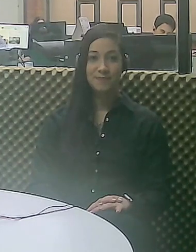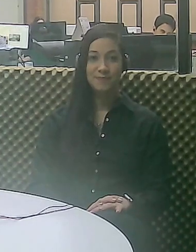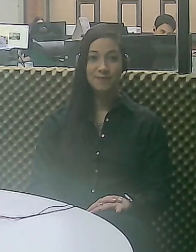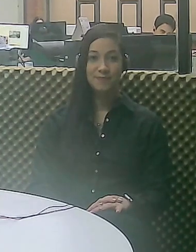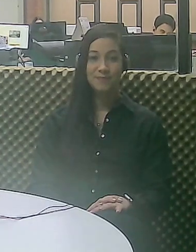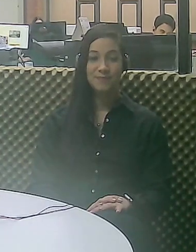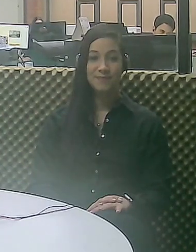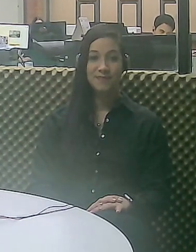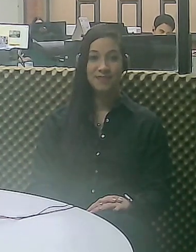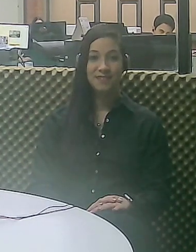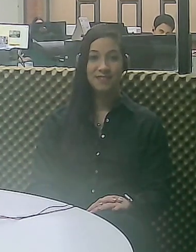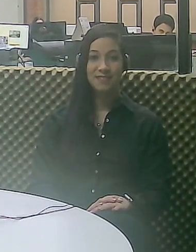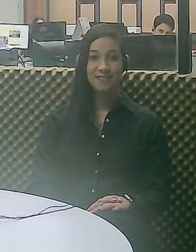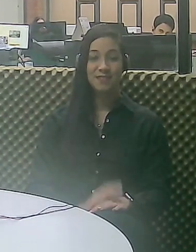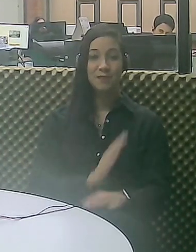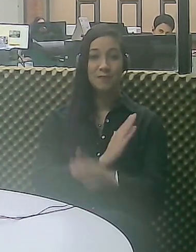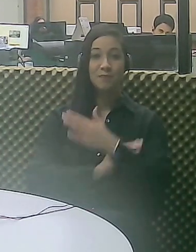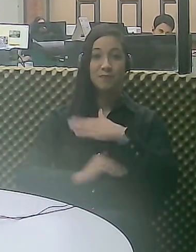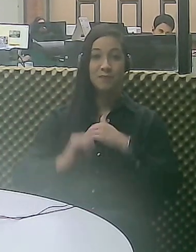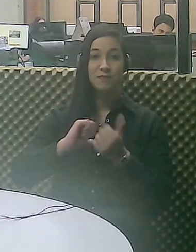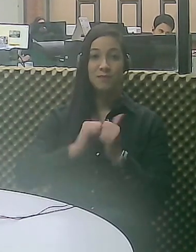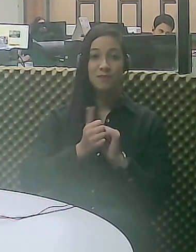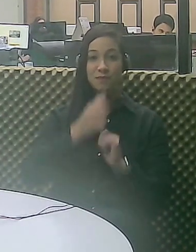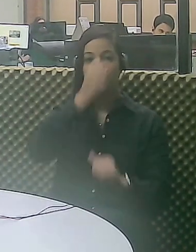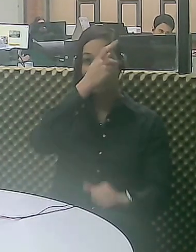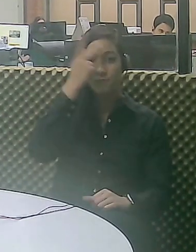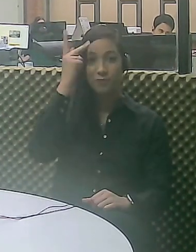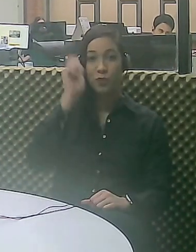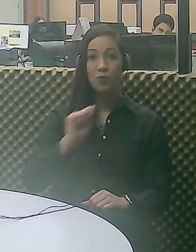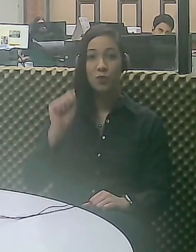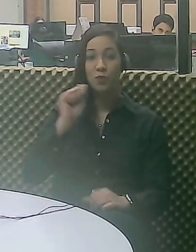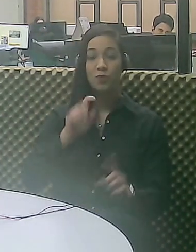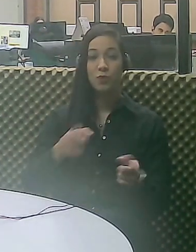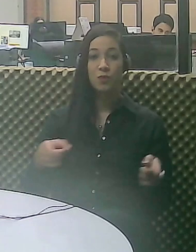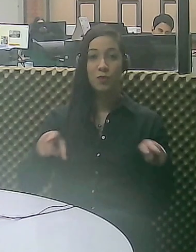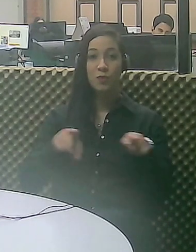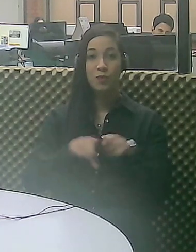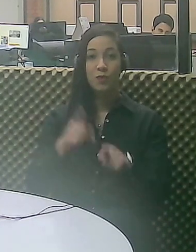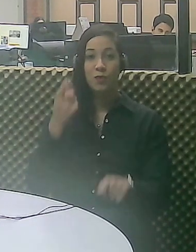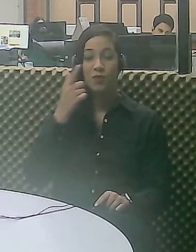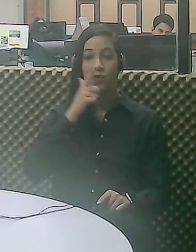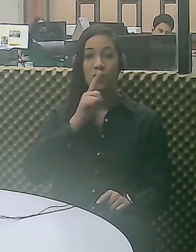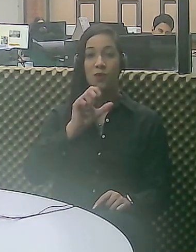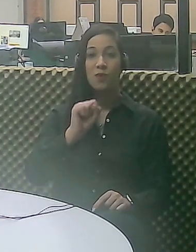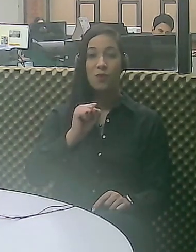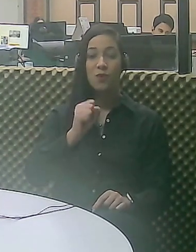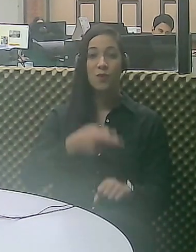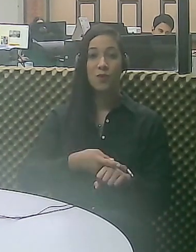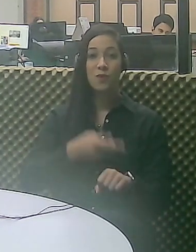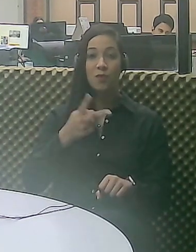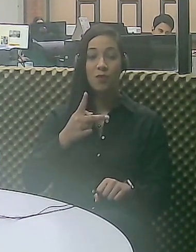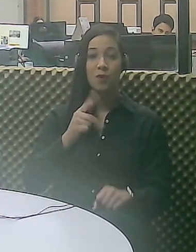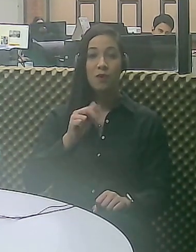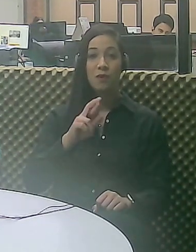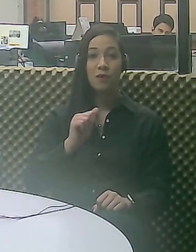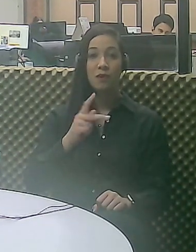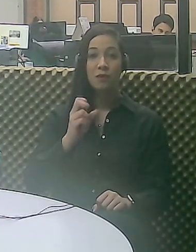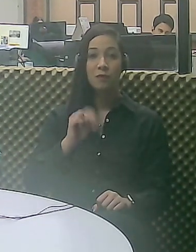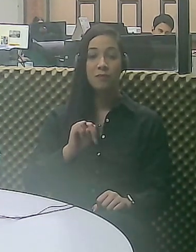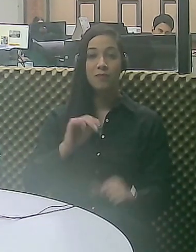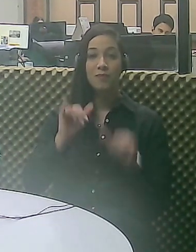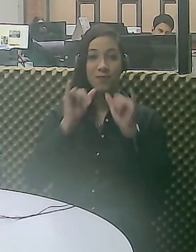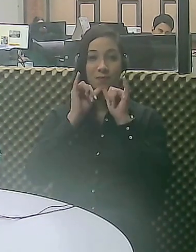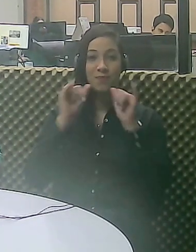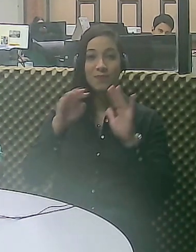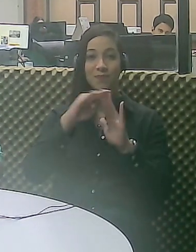E ainda, para atletas da Prefeitura e associações parceiras, conquistam 8 medalhas no Parapan.